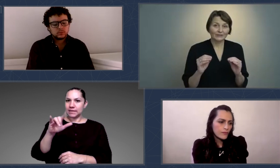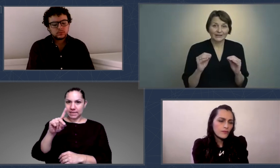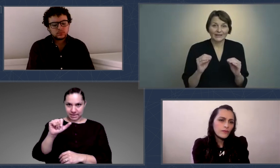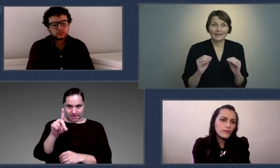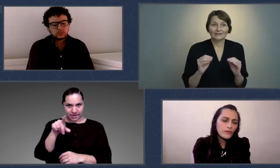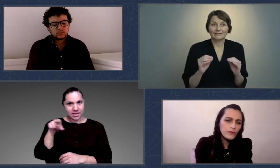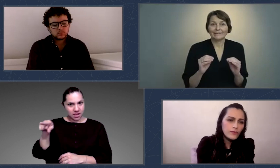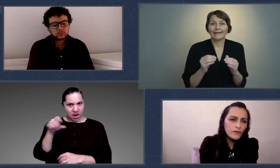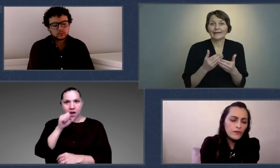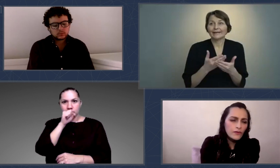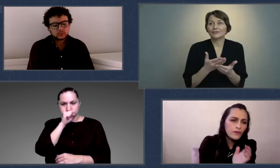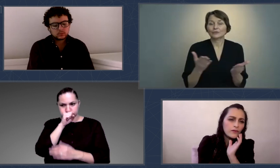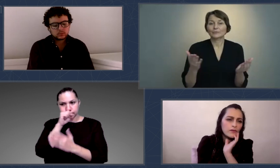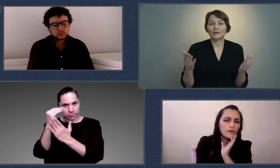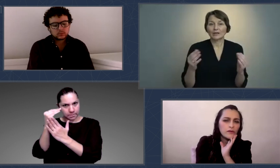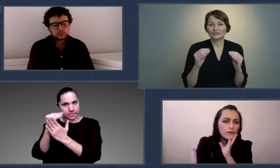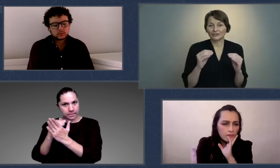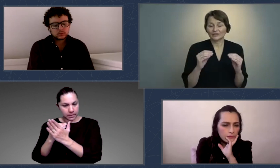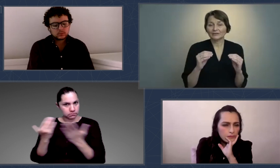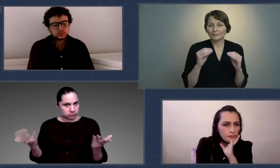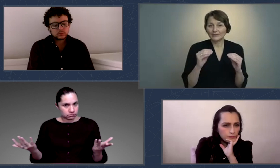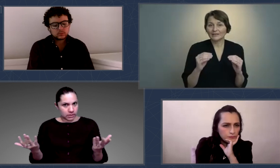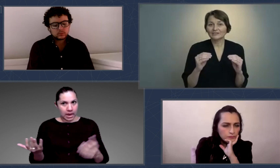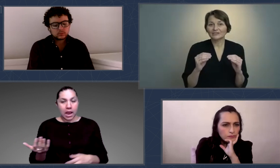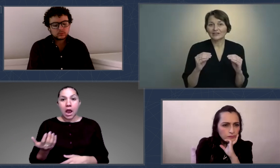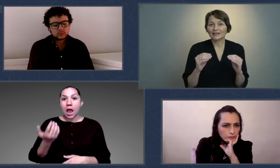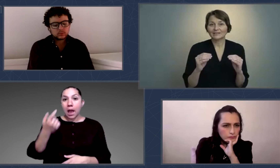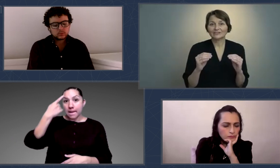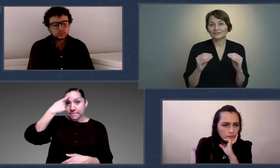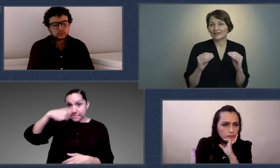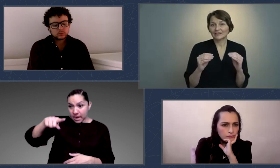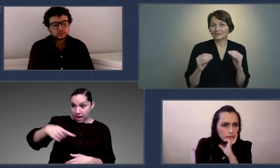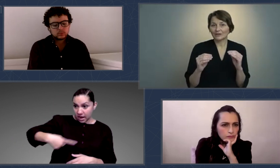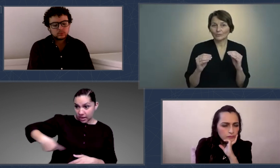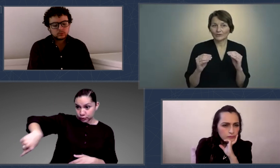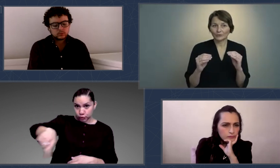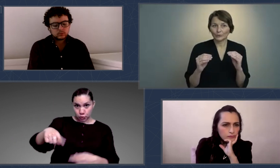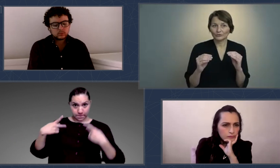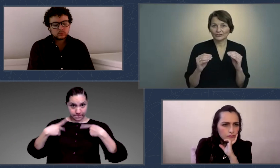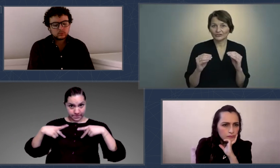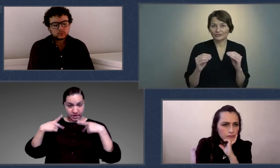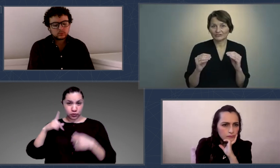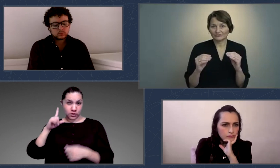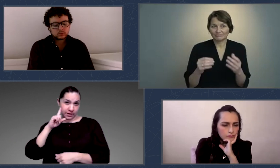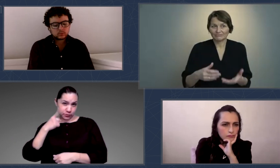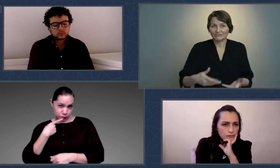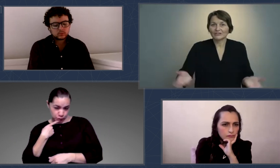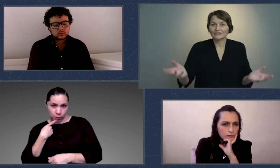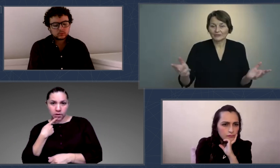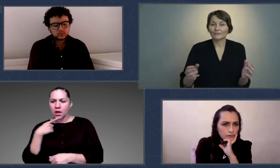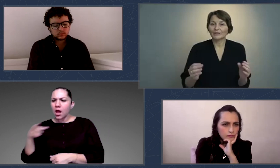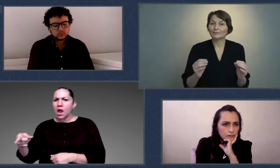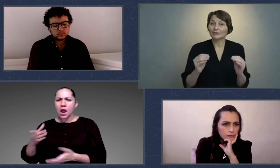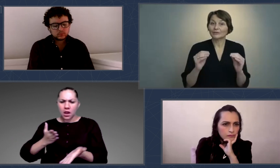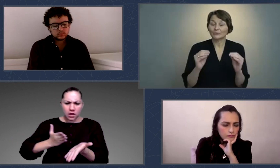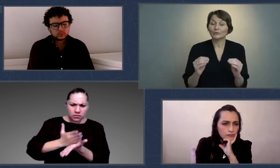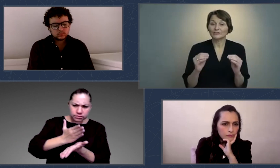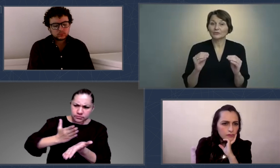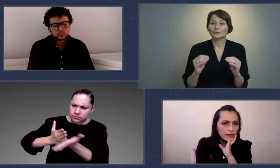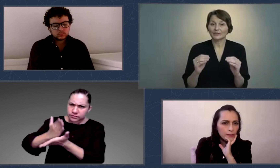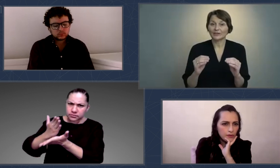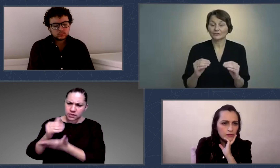accesibilidad professional para las sign language personas interpreting services. sordas que So deben tener professional in servicios any